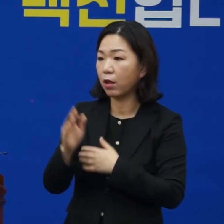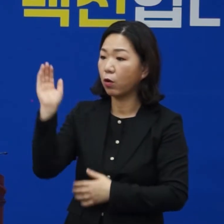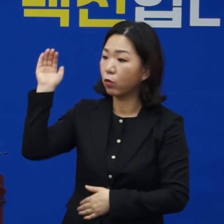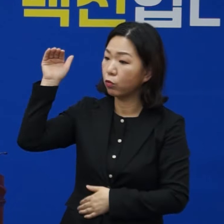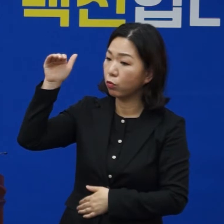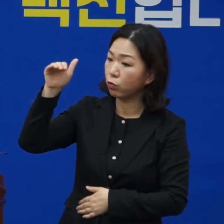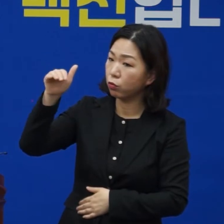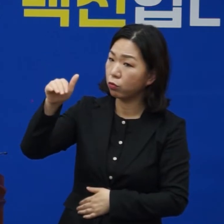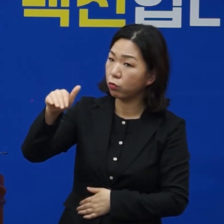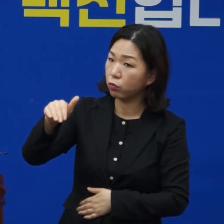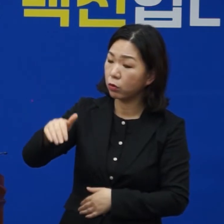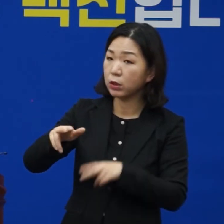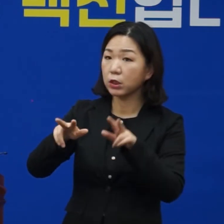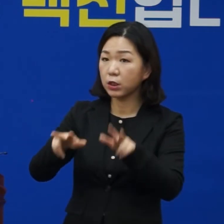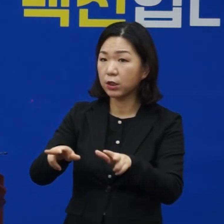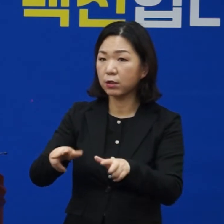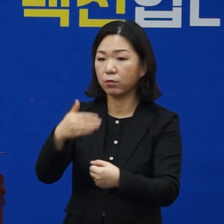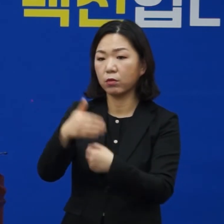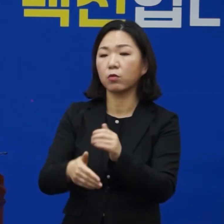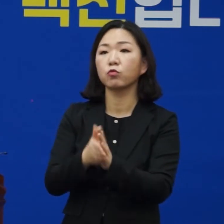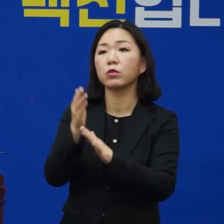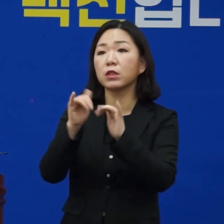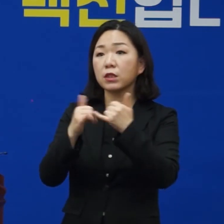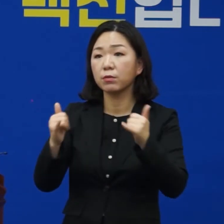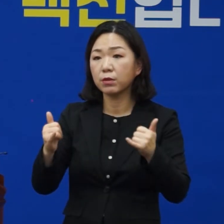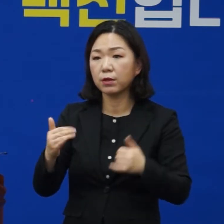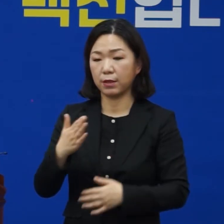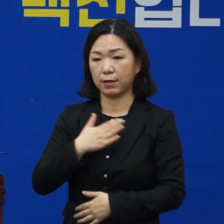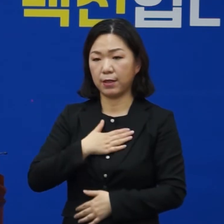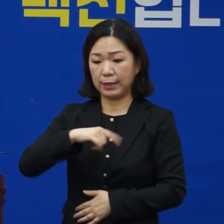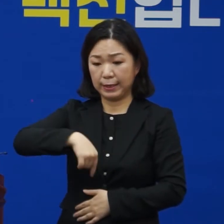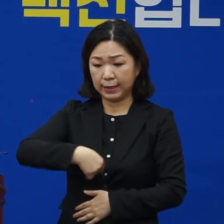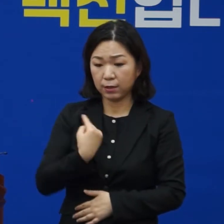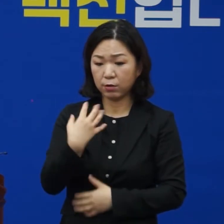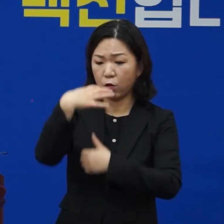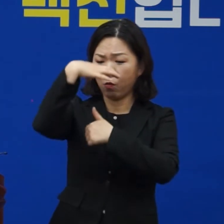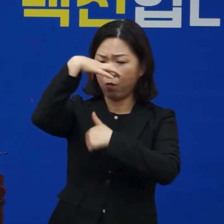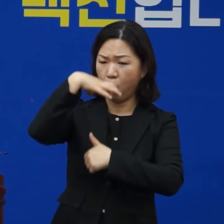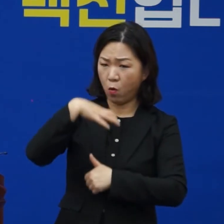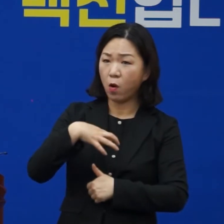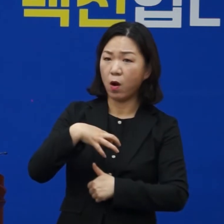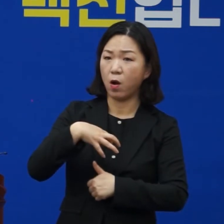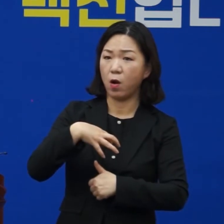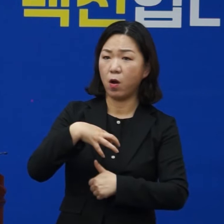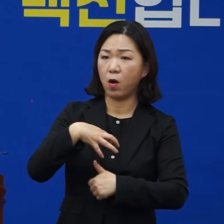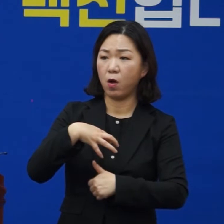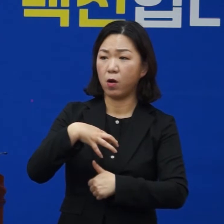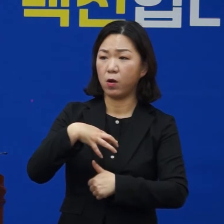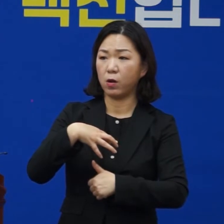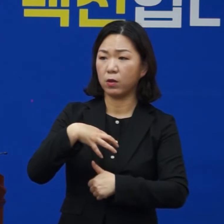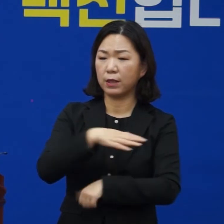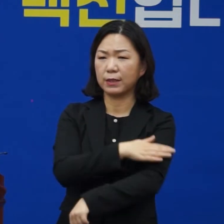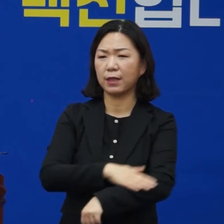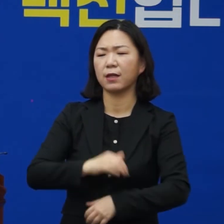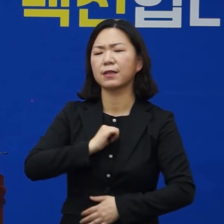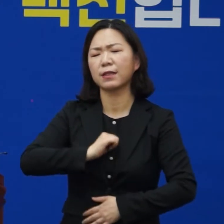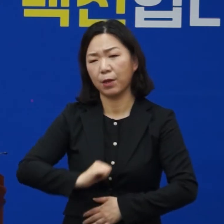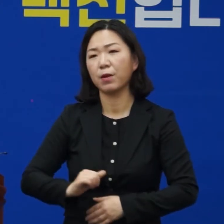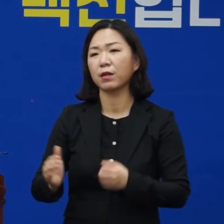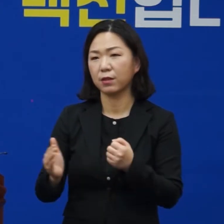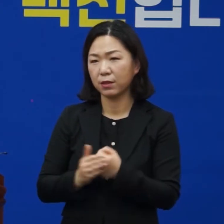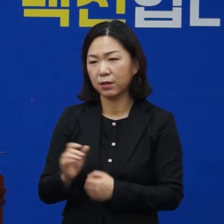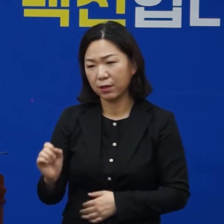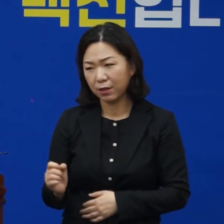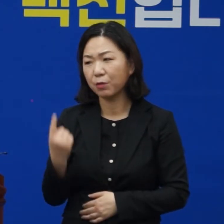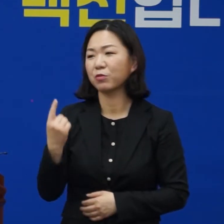떨어지는 것은 그동안 우리 시민들이 자기 봉쇄, 자율 봉쇄에 가까운 그러한 걸 해주셨기 때문에